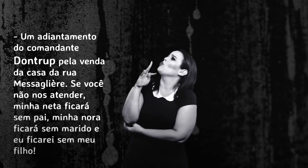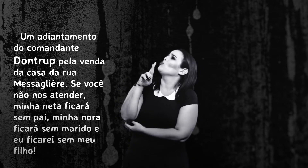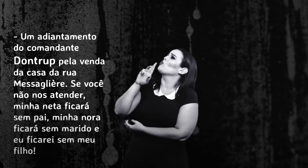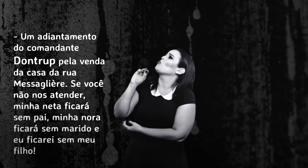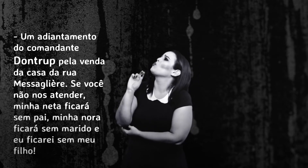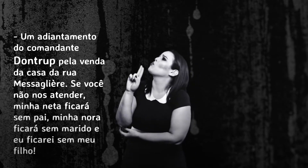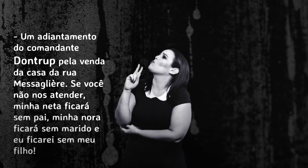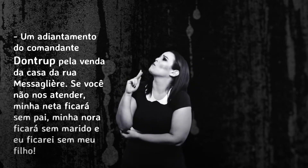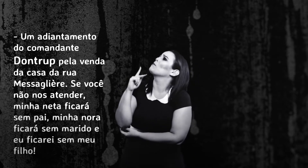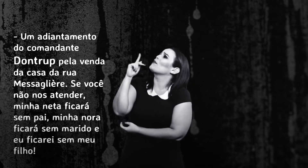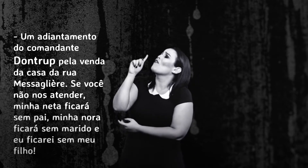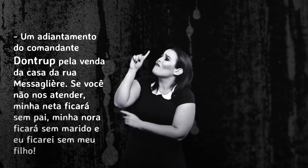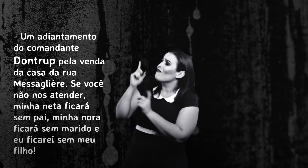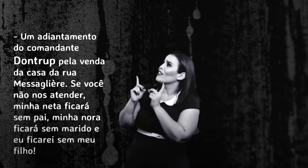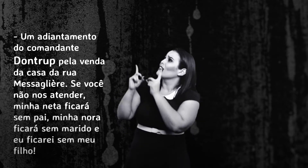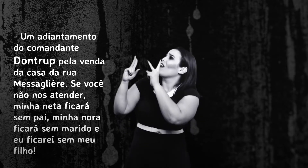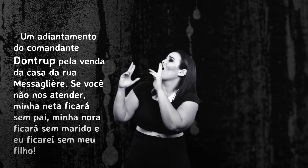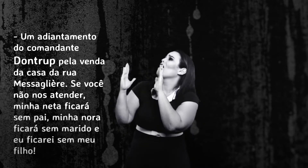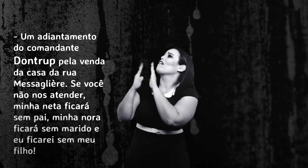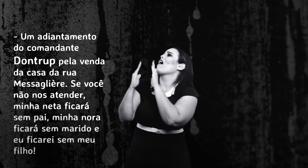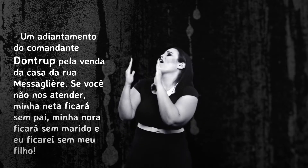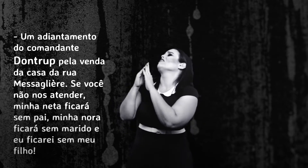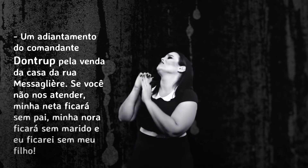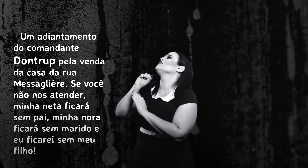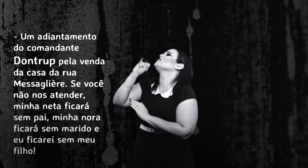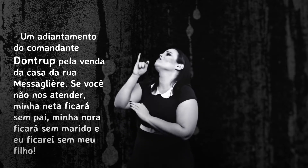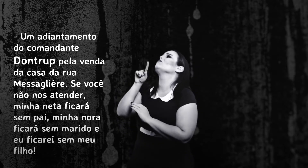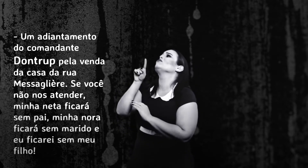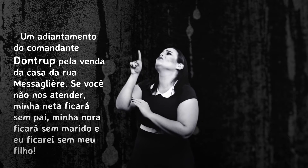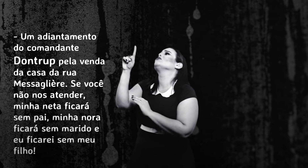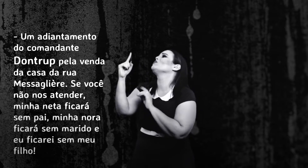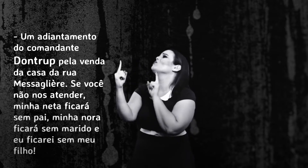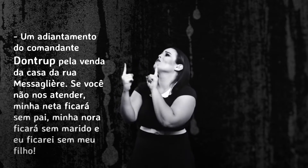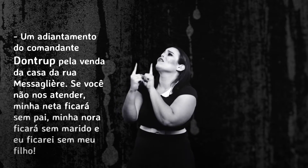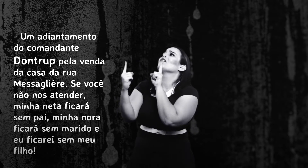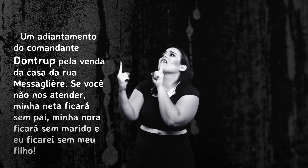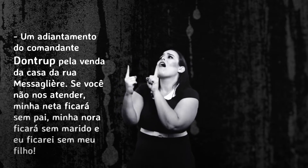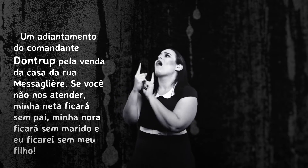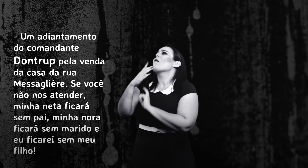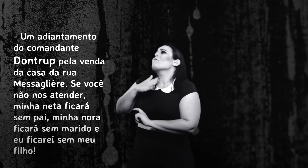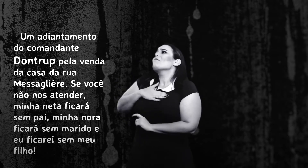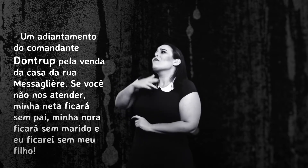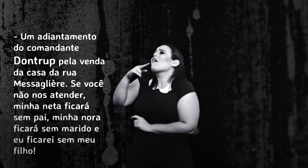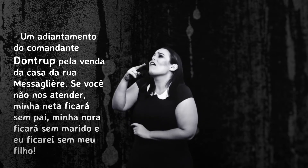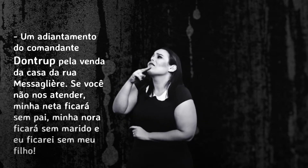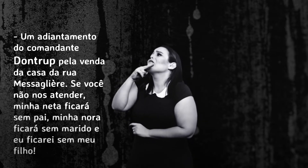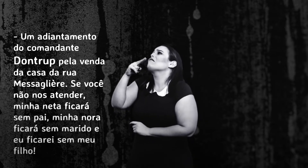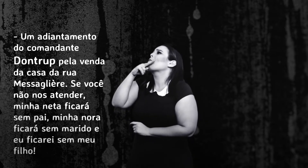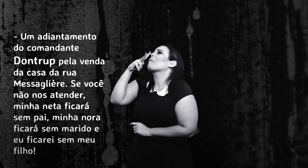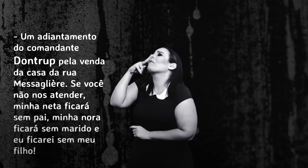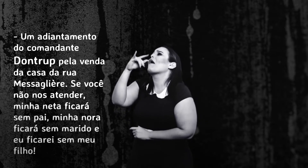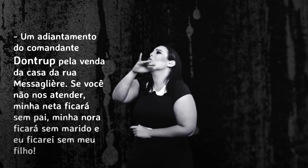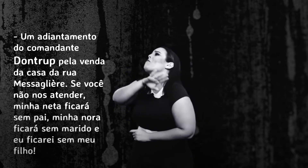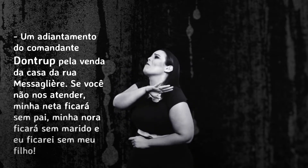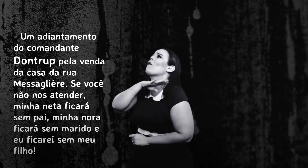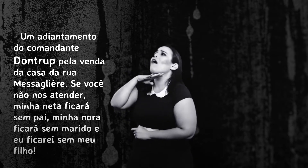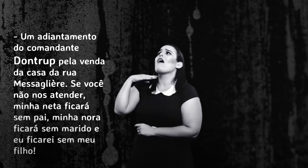da rua Meselier. Se você não nos atender, minha neta ficará sem pai. Minha nora ficará